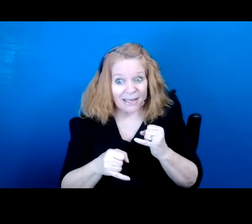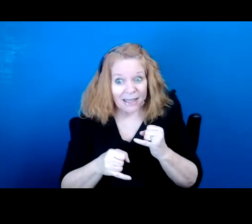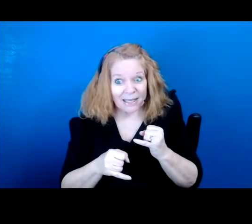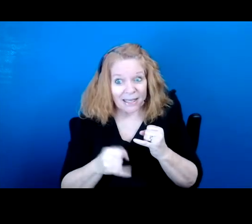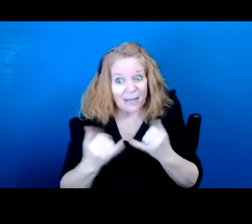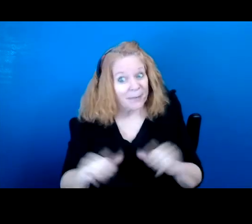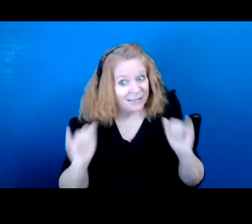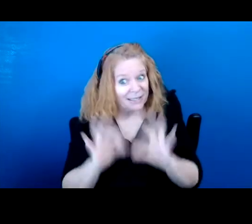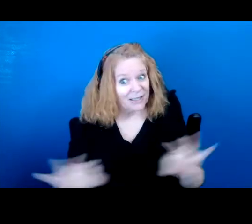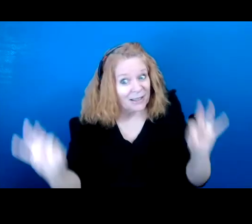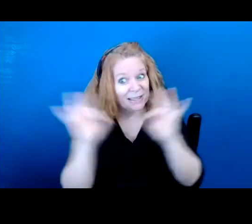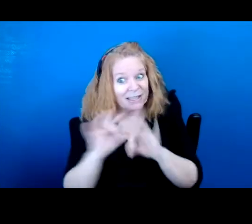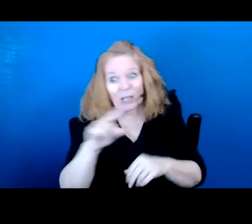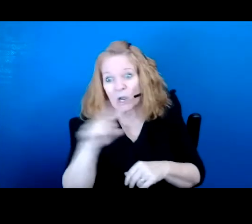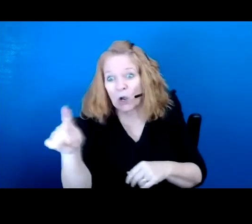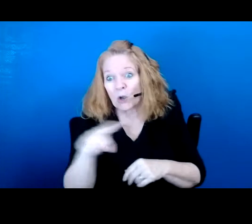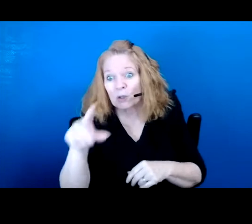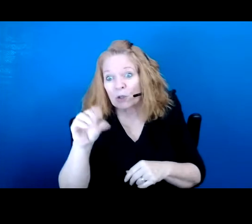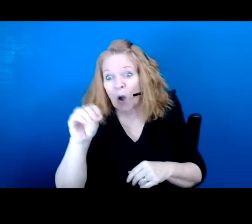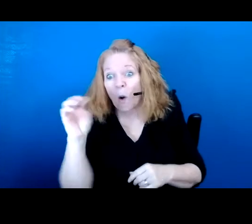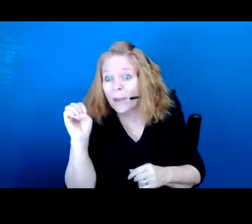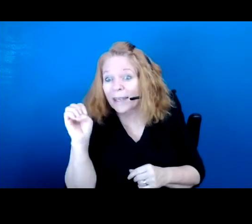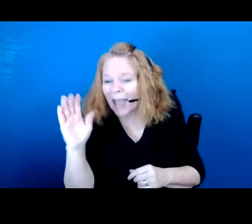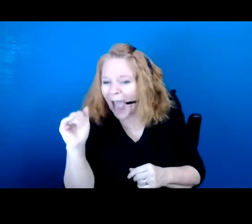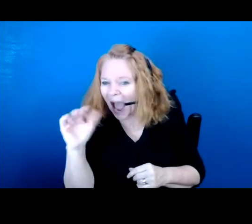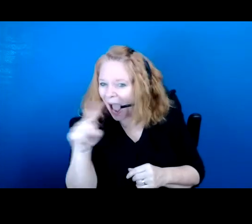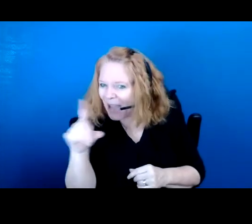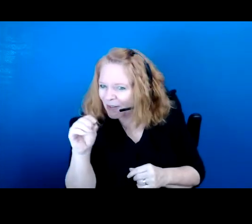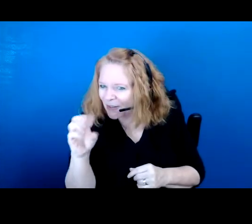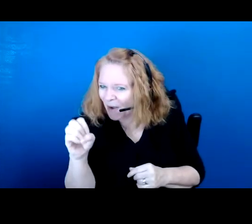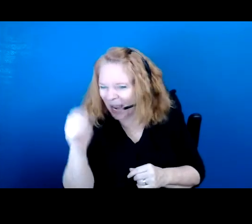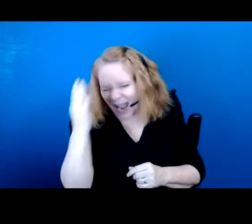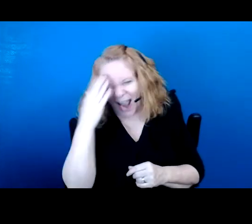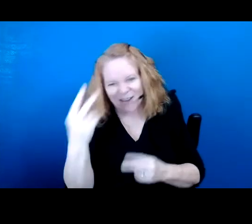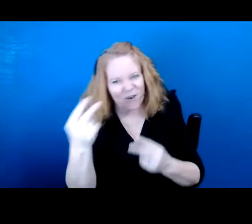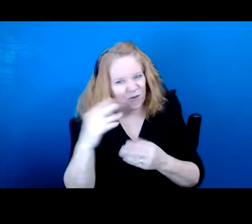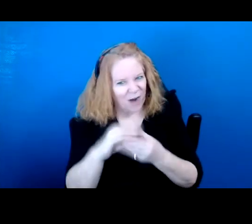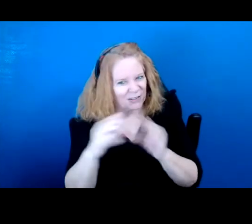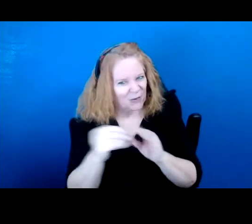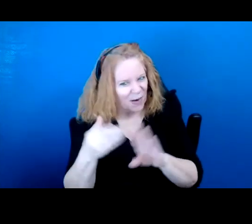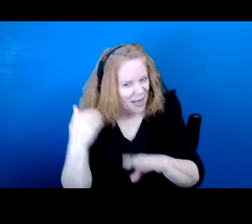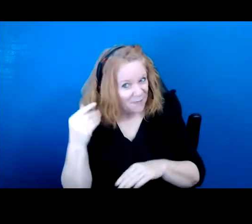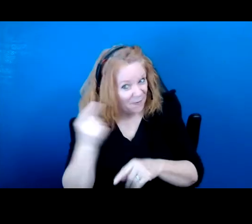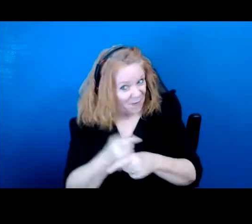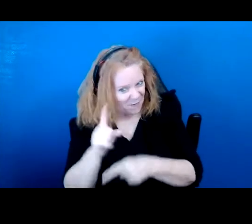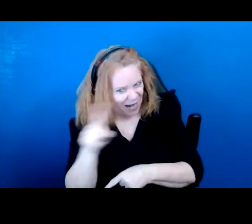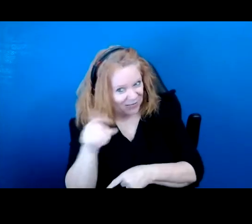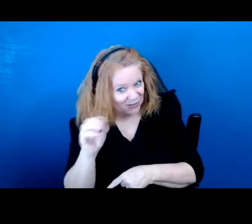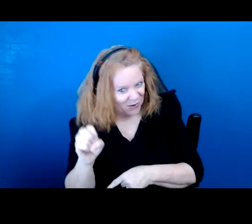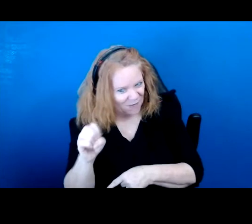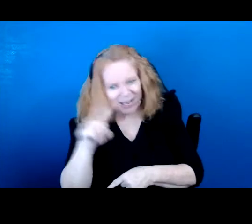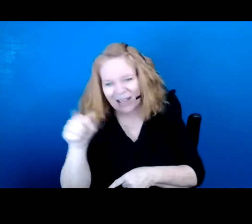verte el último nombre es the show y hola soy yo sé que has estado que anteriormente